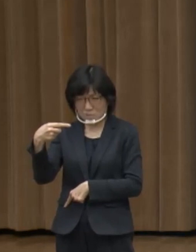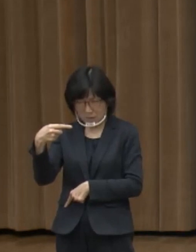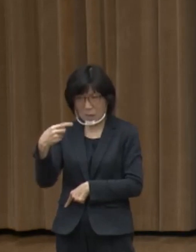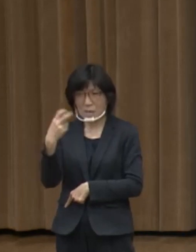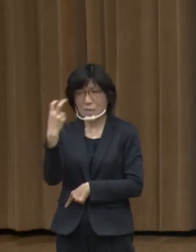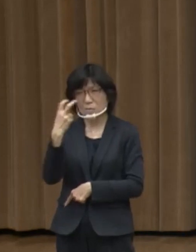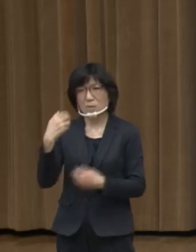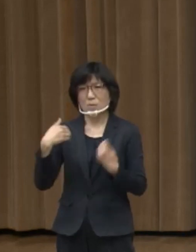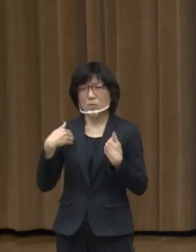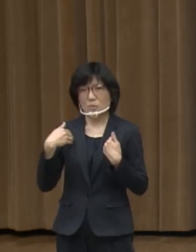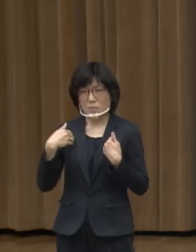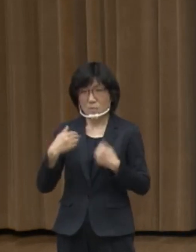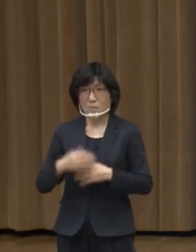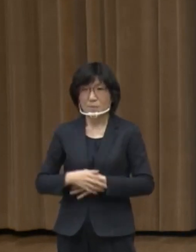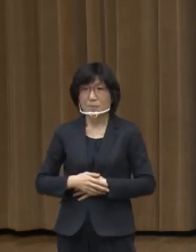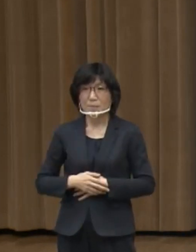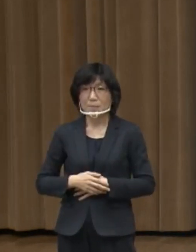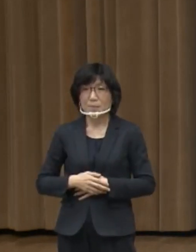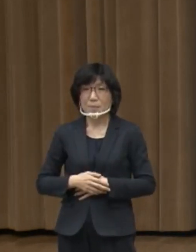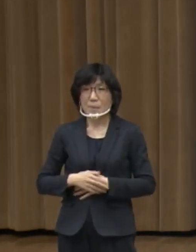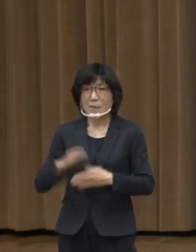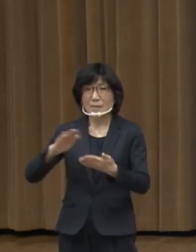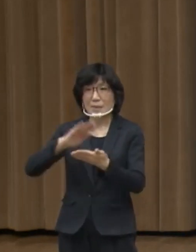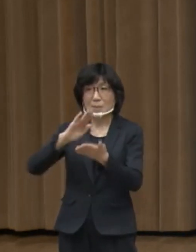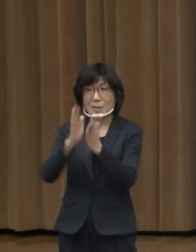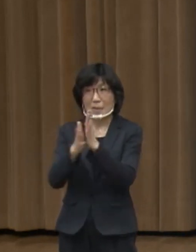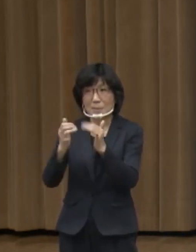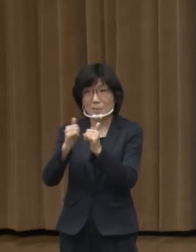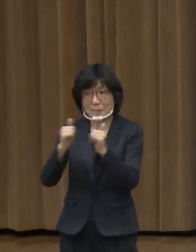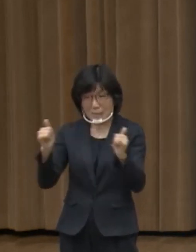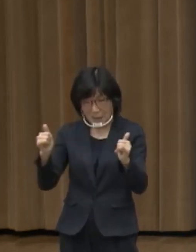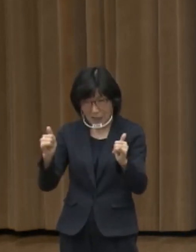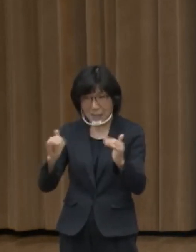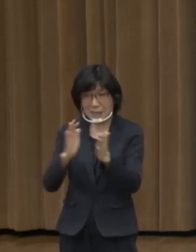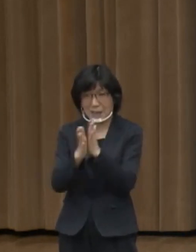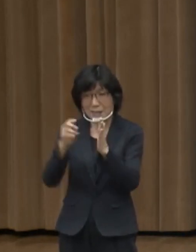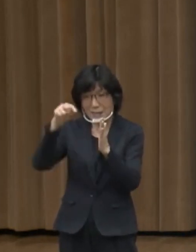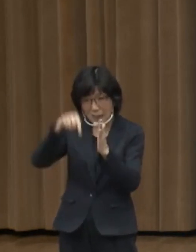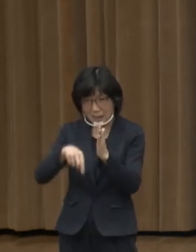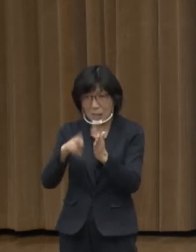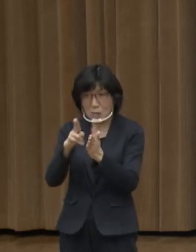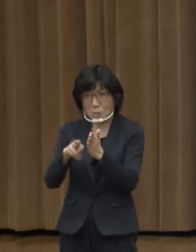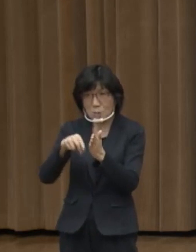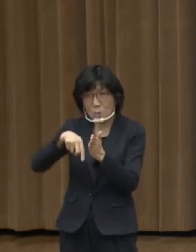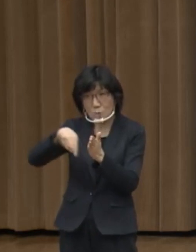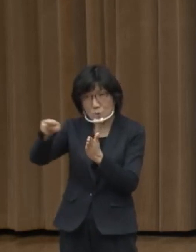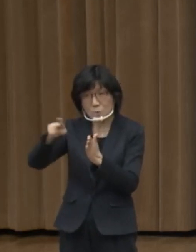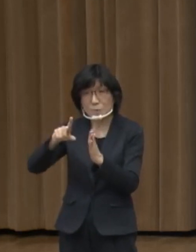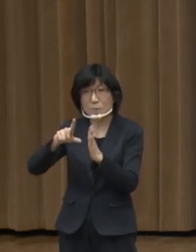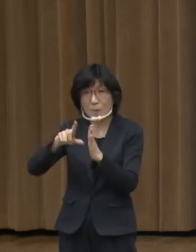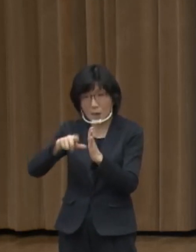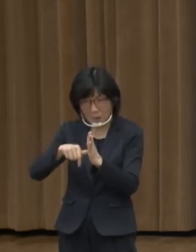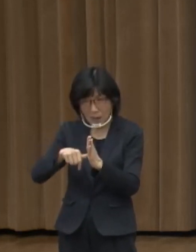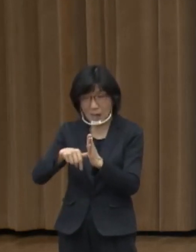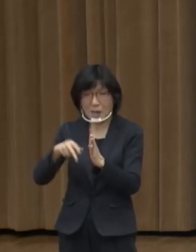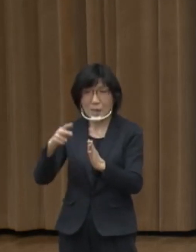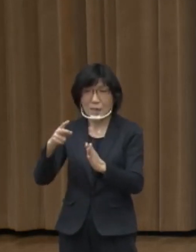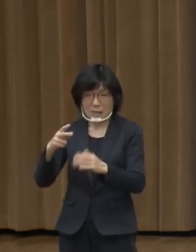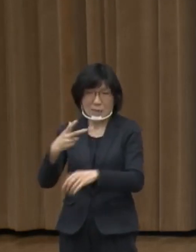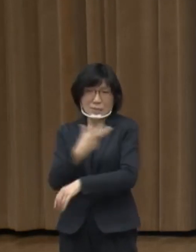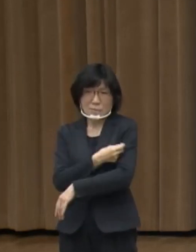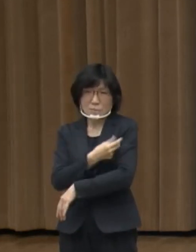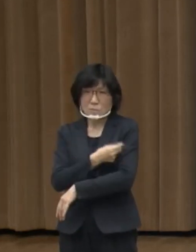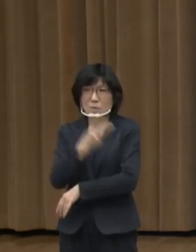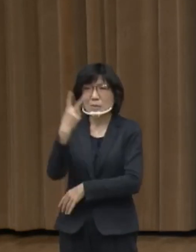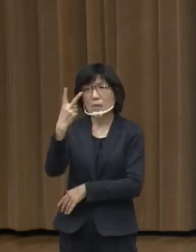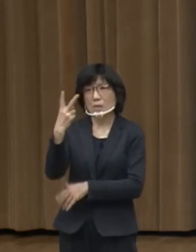です。ただ、埼玉県民が県内に旅行する場合には、2回の接種で結構